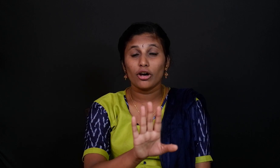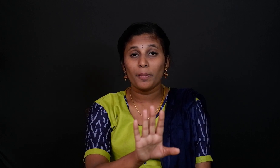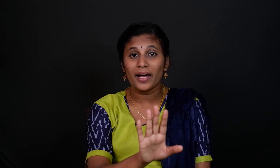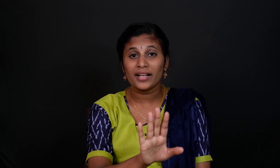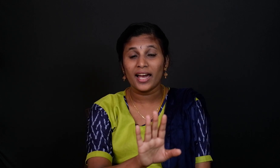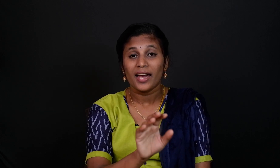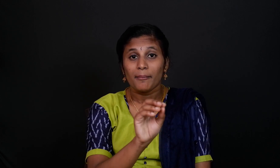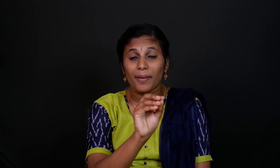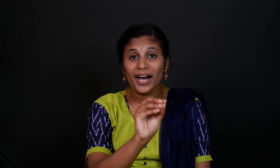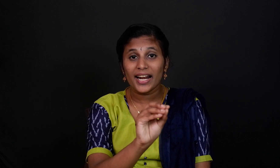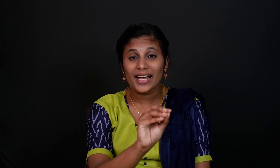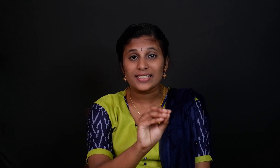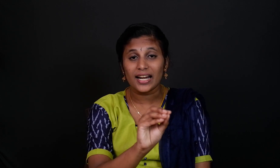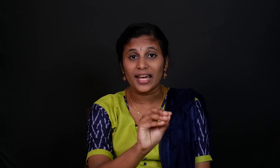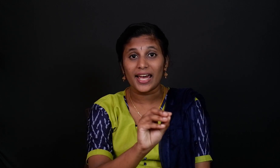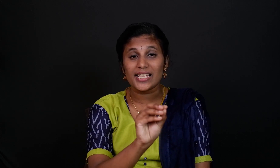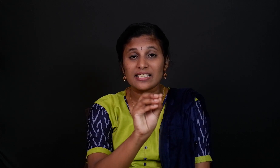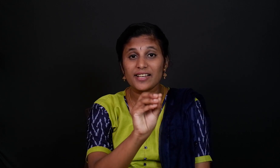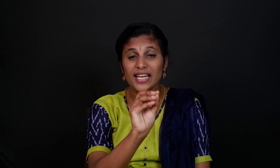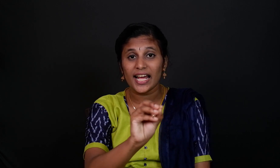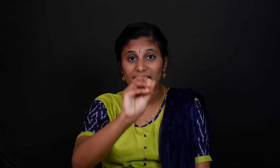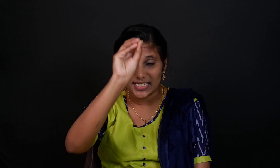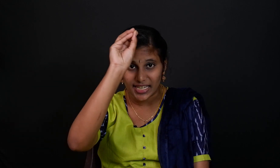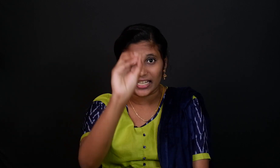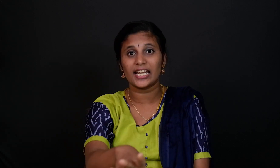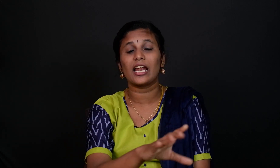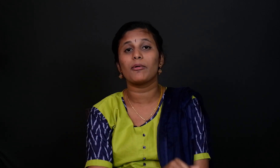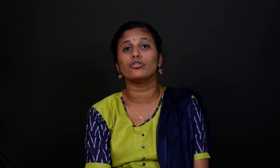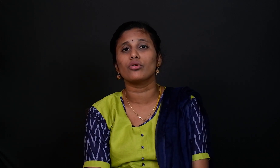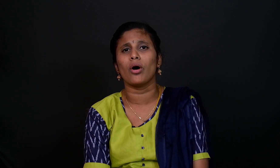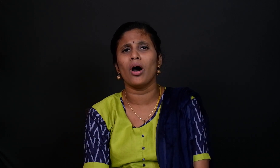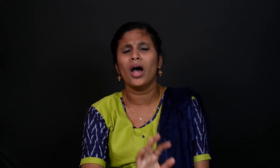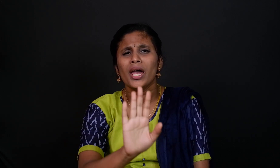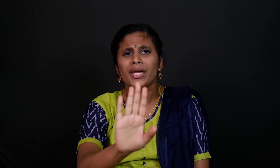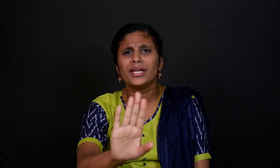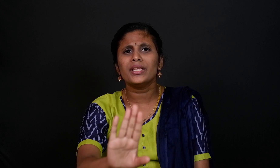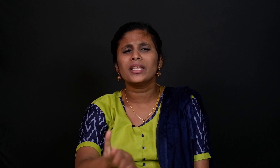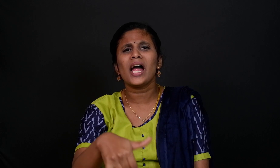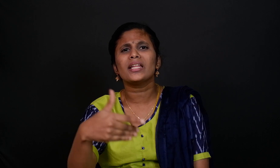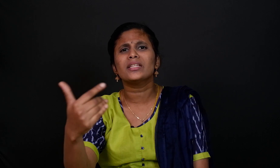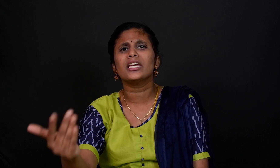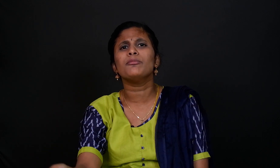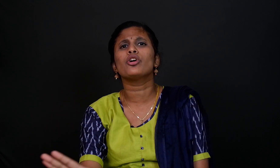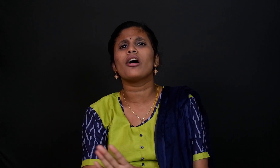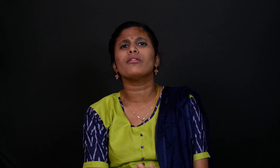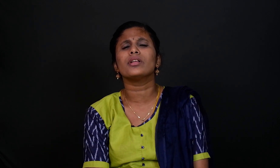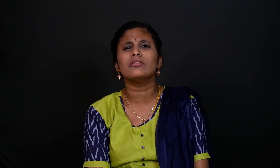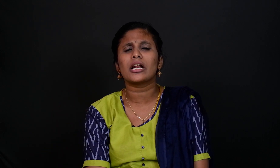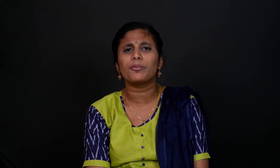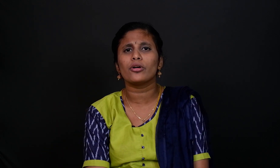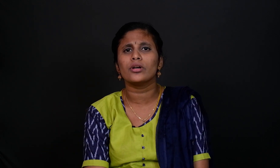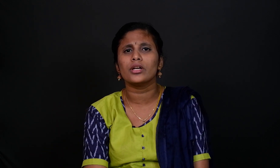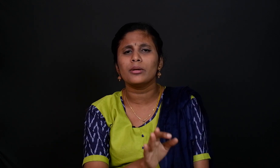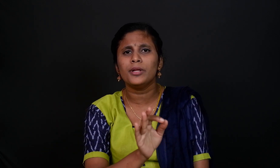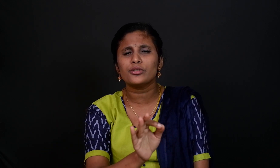இதோ பாருங்க மகாராஷ்டிரால சிவசேனா கட்சிக்கு என்ன நிலைமை வந்திருக்கோ இதுதான் அடுத்து திமுகவுக்கும் வந்து வரப்போகுது இப்படின்னு